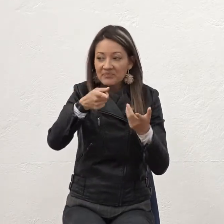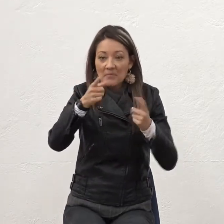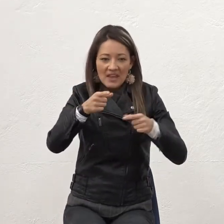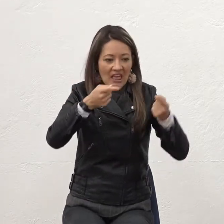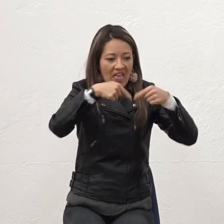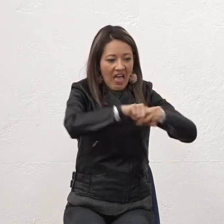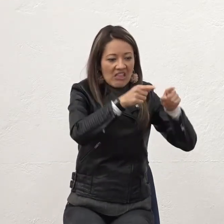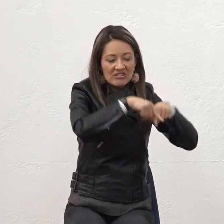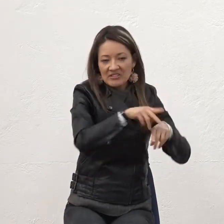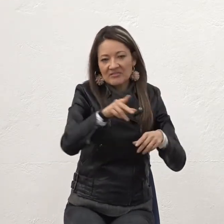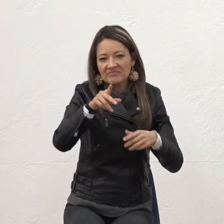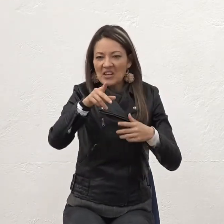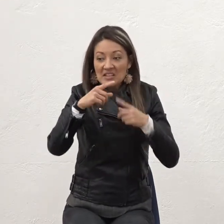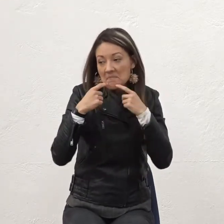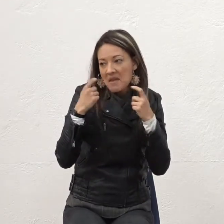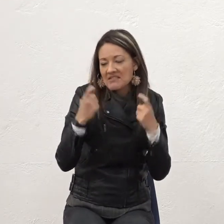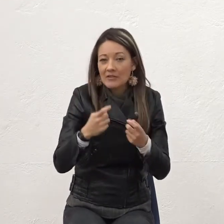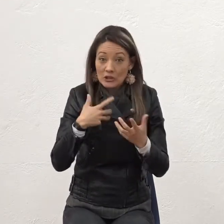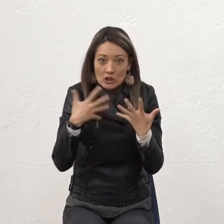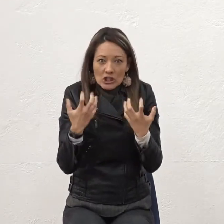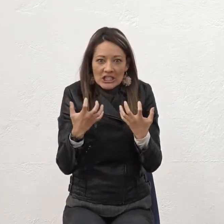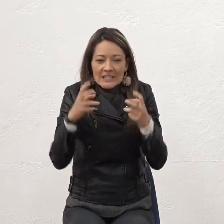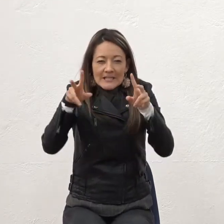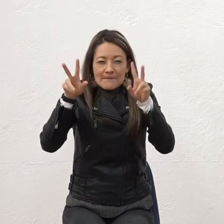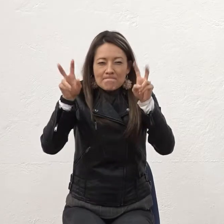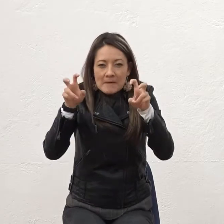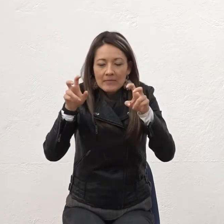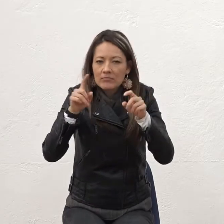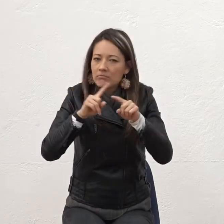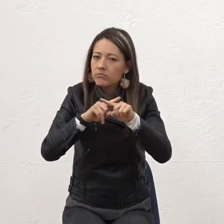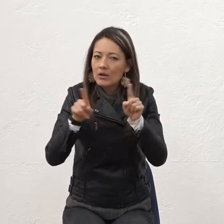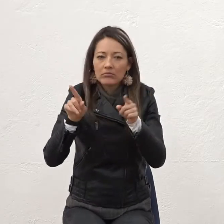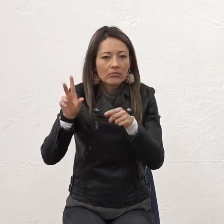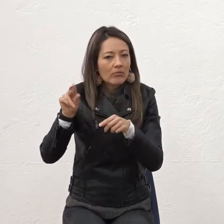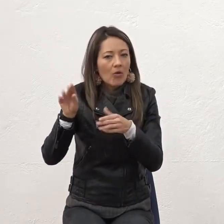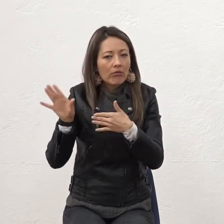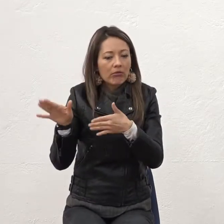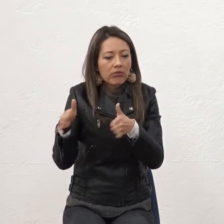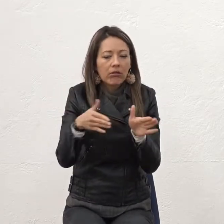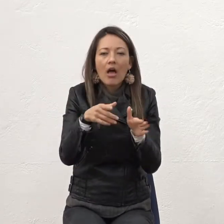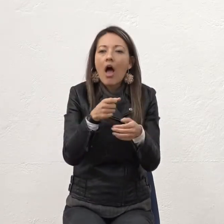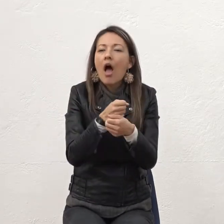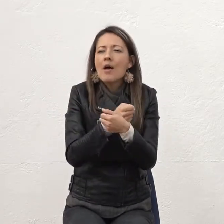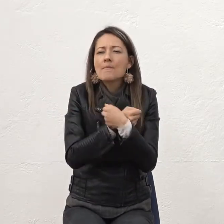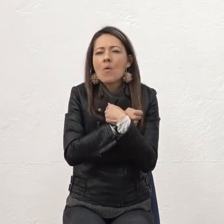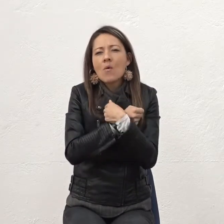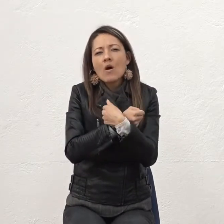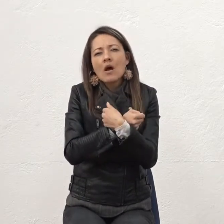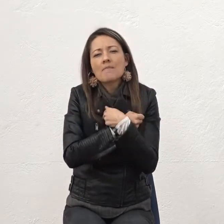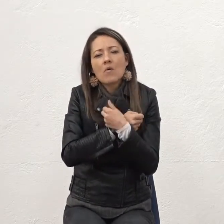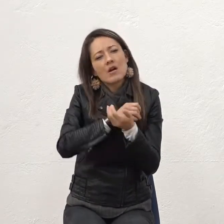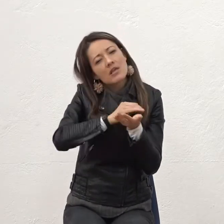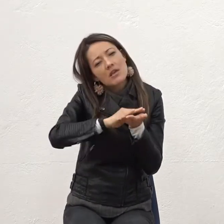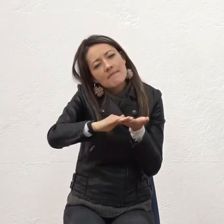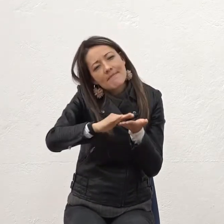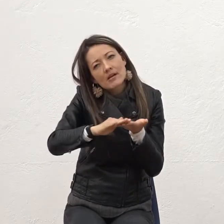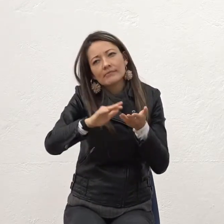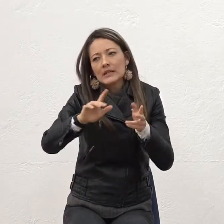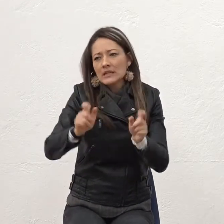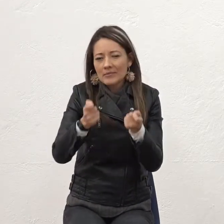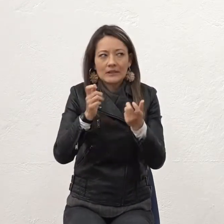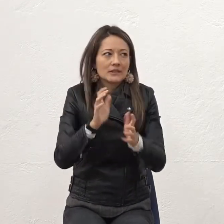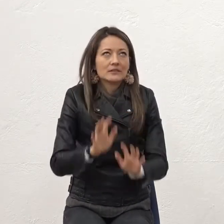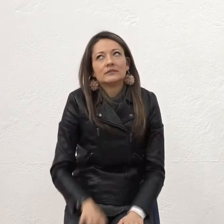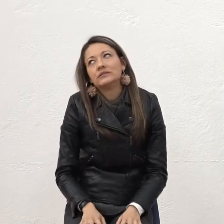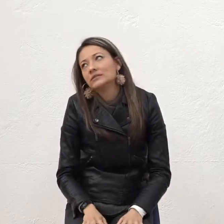adúlteros tampoco, así, duro, porque tanto amor, del perdón, de la salvación. Y yo